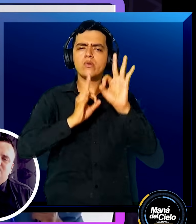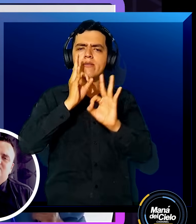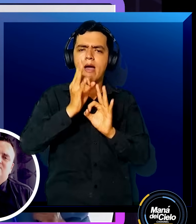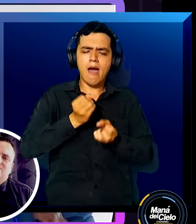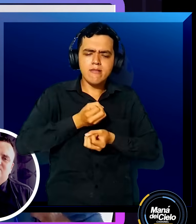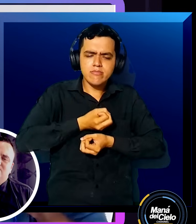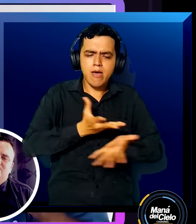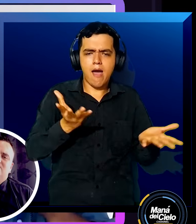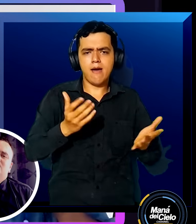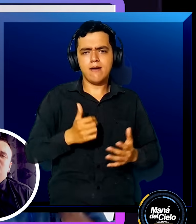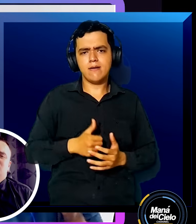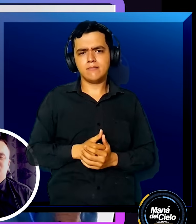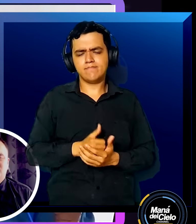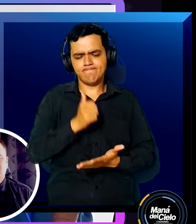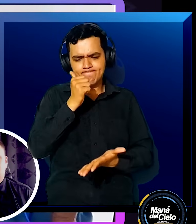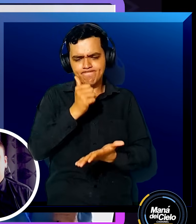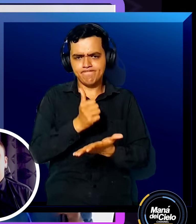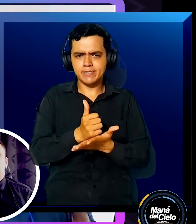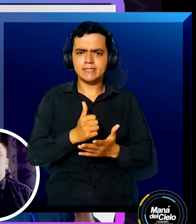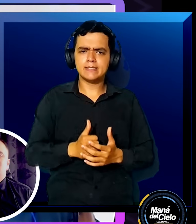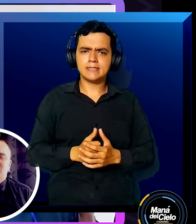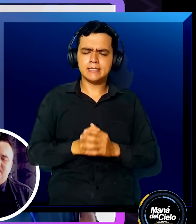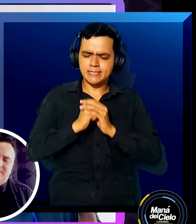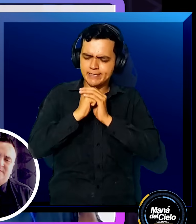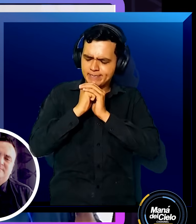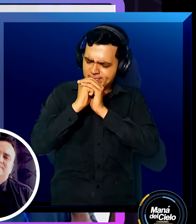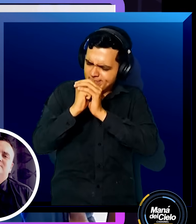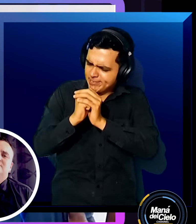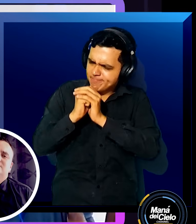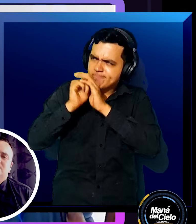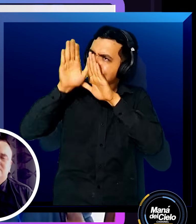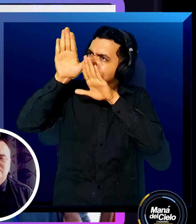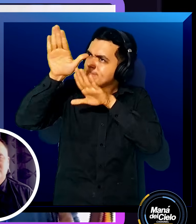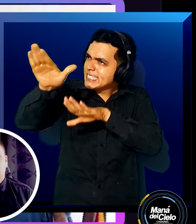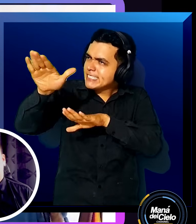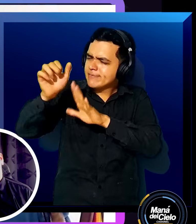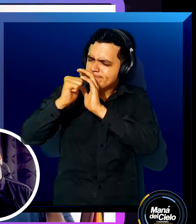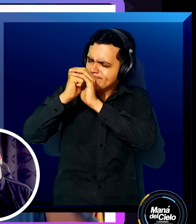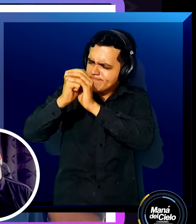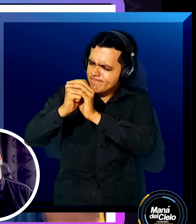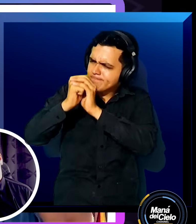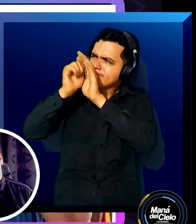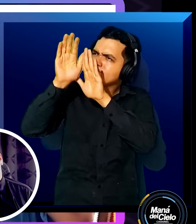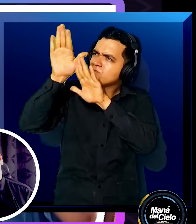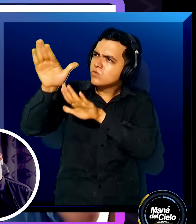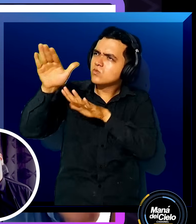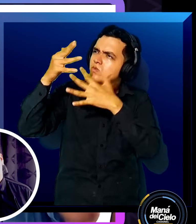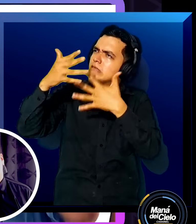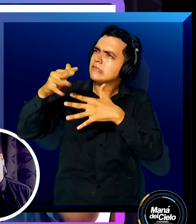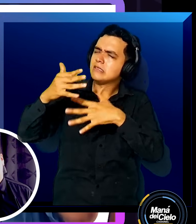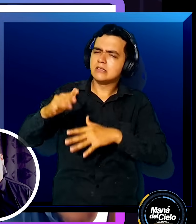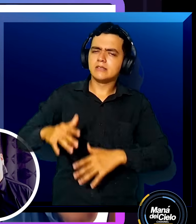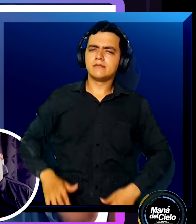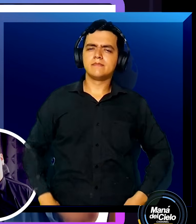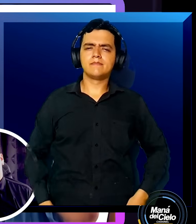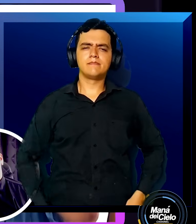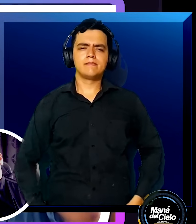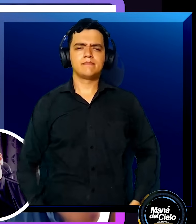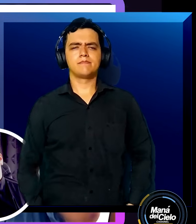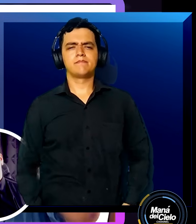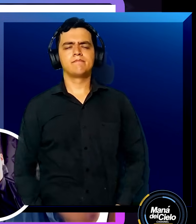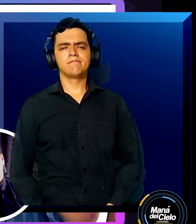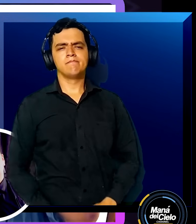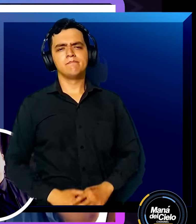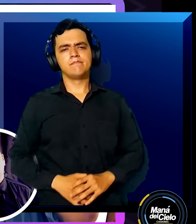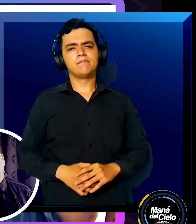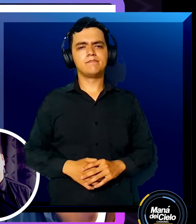va a morir de hambre, yo digo, este no es hijo de Dios, porque un hijo de Dios no dice esas palabras. Porque David dijo, joven fui envejecido y